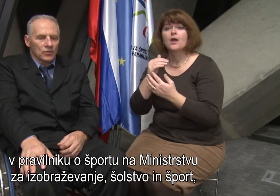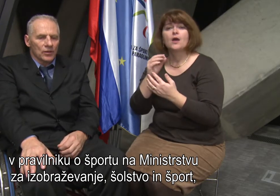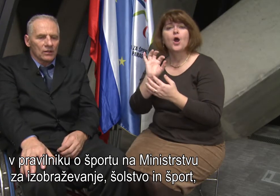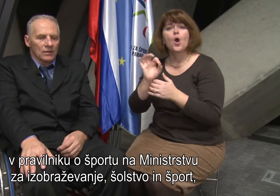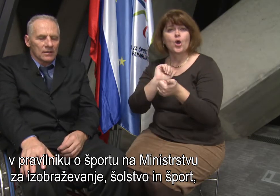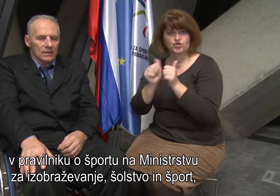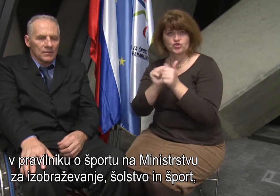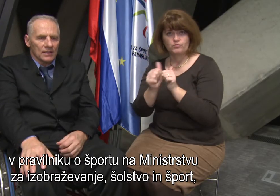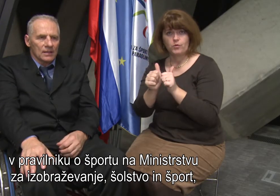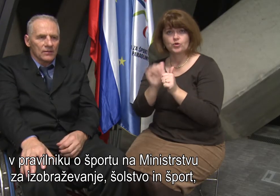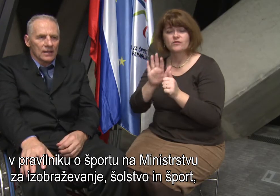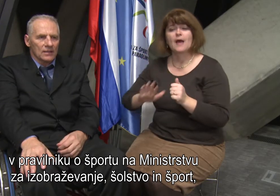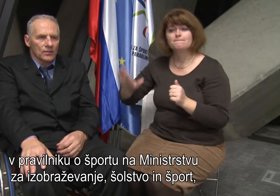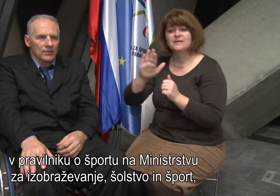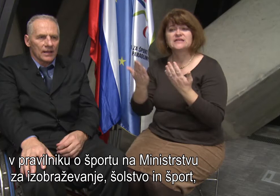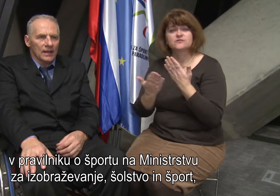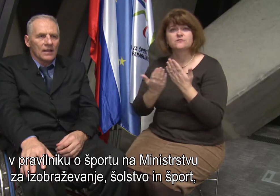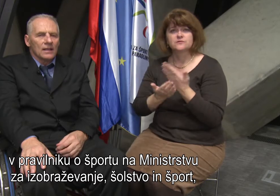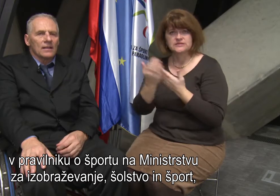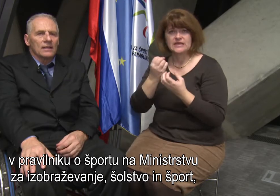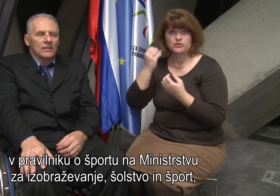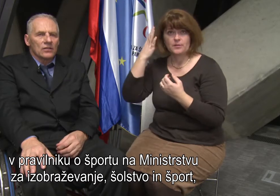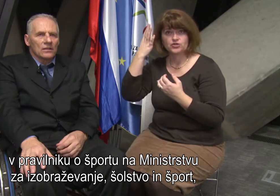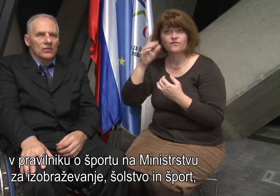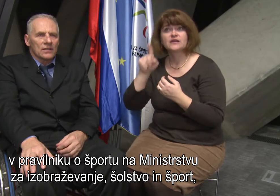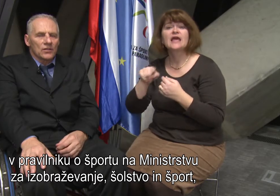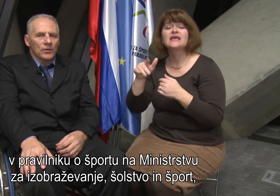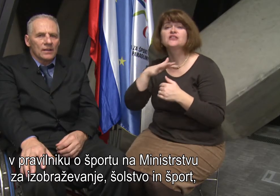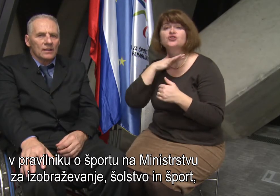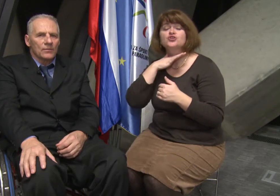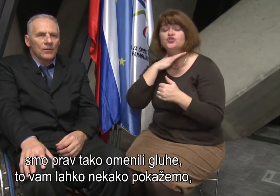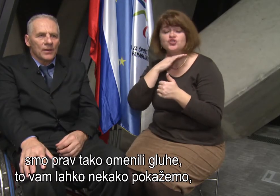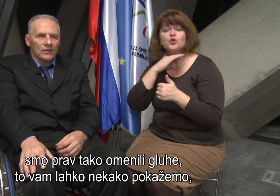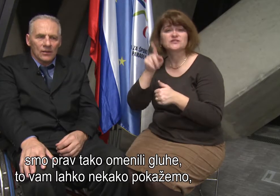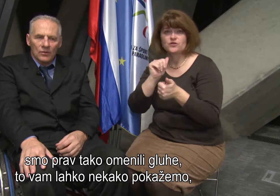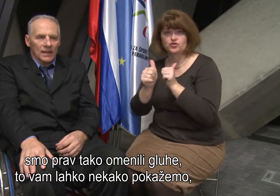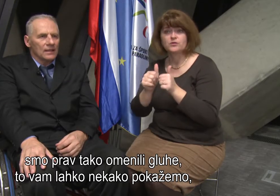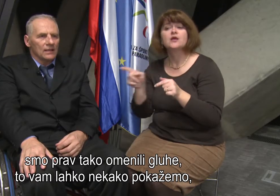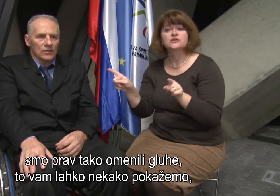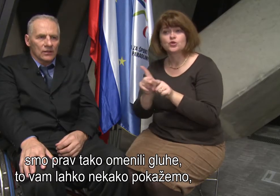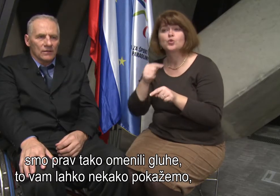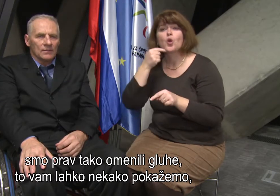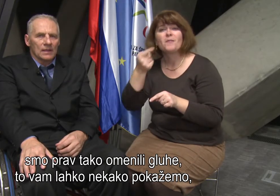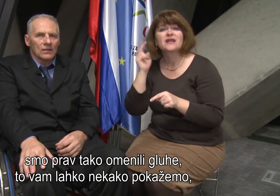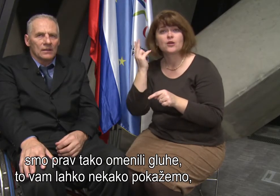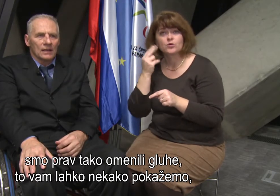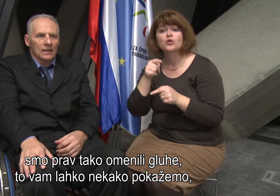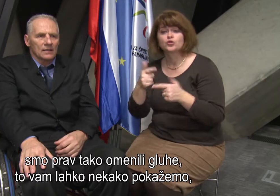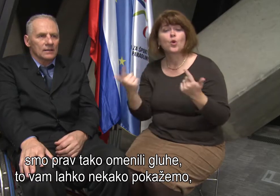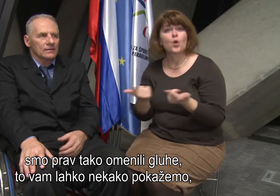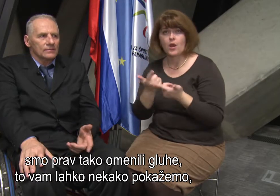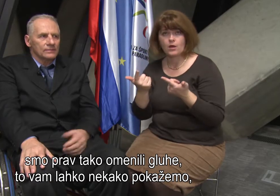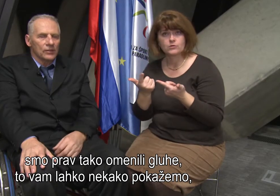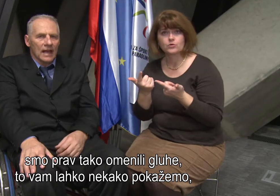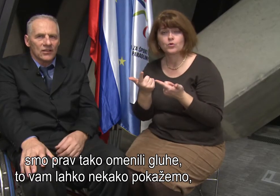o športu na Ministrstvu za izobraževanje in šolstvo in šport, smo prav tako omenili gluhe. To vam lahko